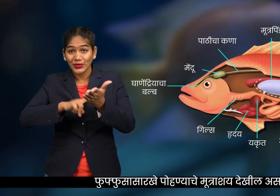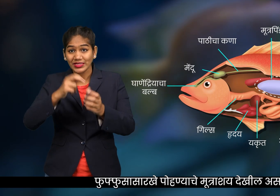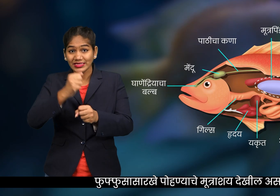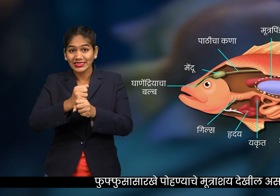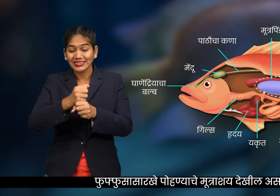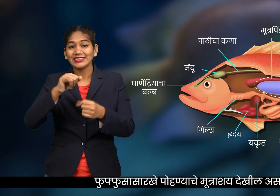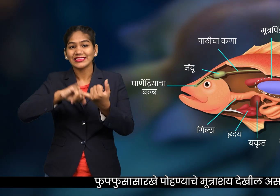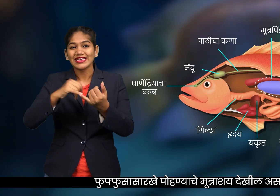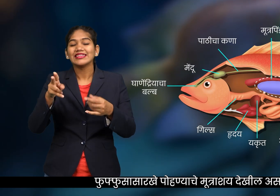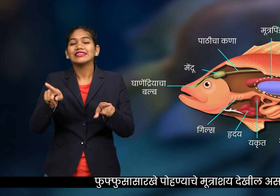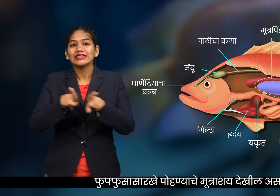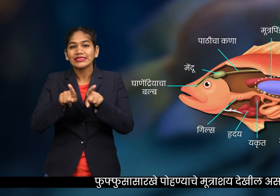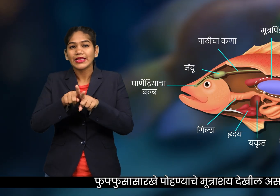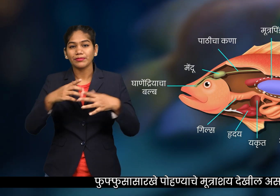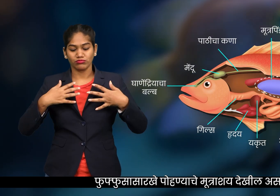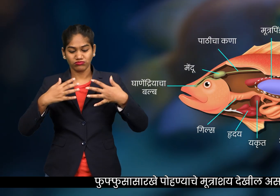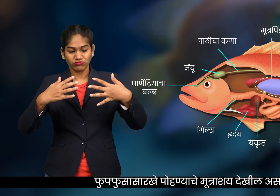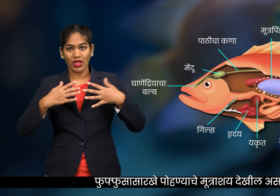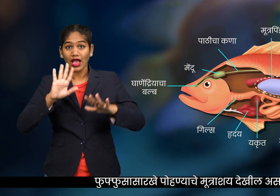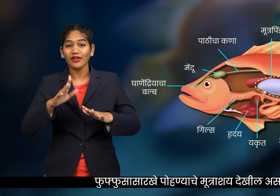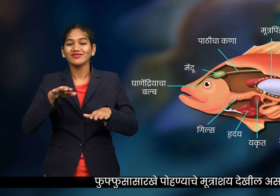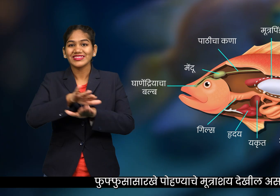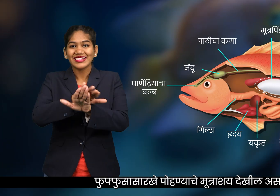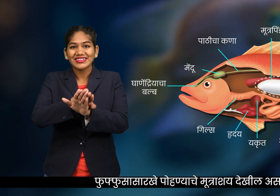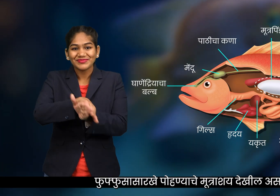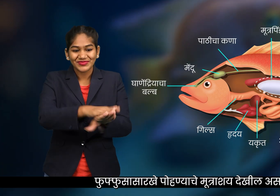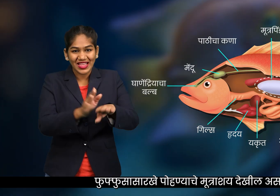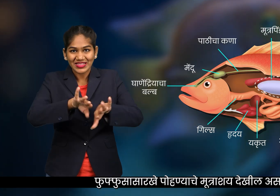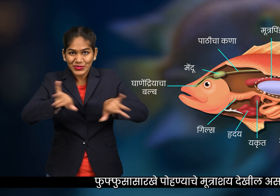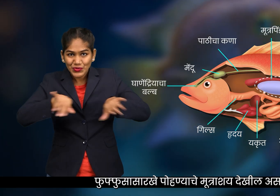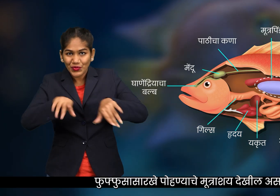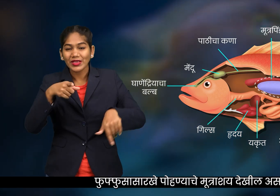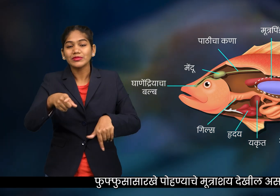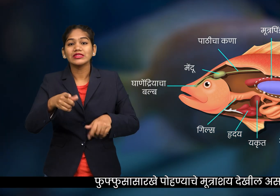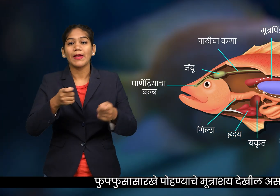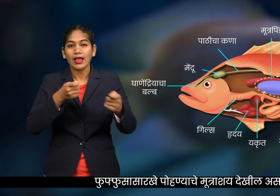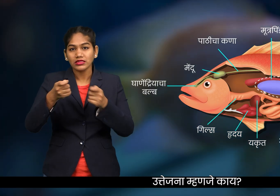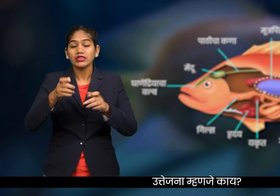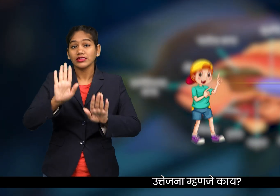करण्यासाठी फुफ्फुसासारखे पोहण्याचे मूत्राशय देखील असतात.